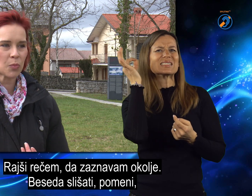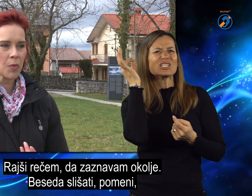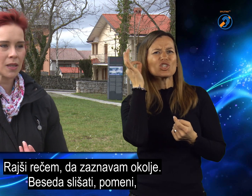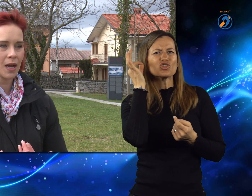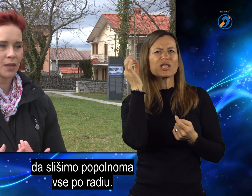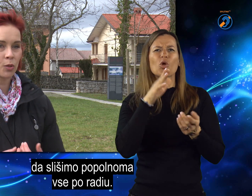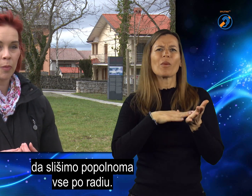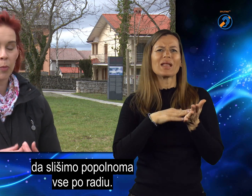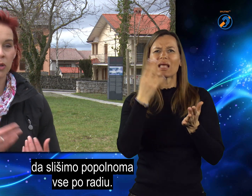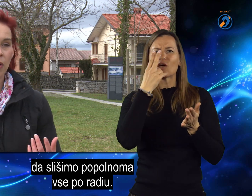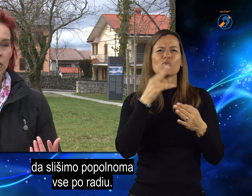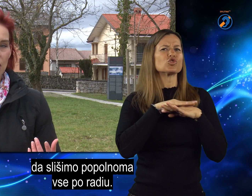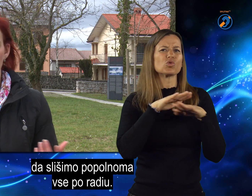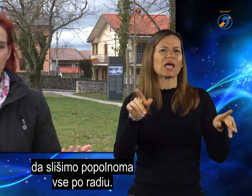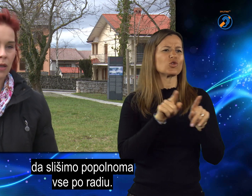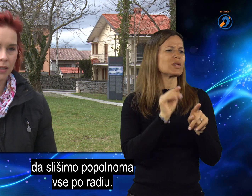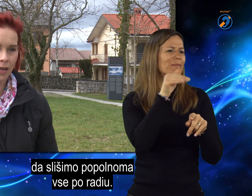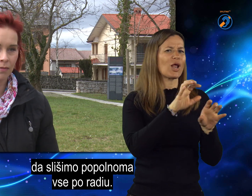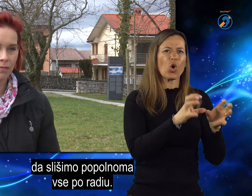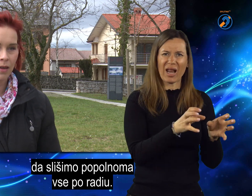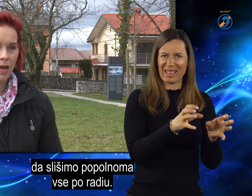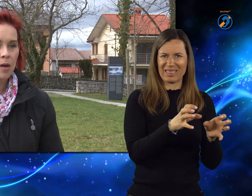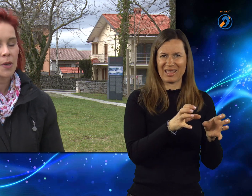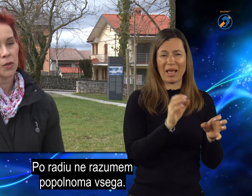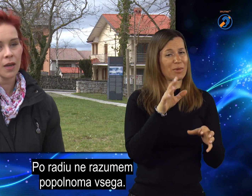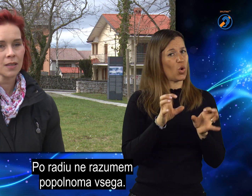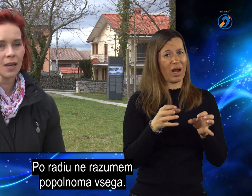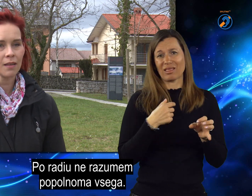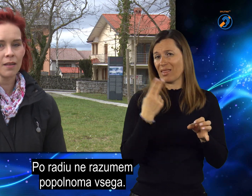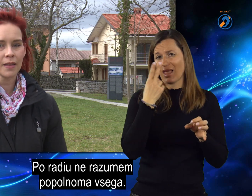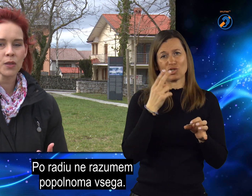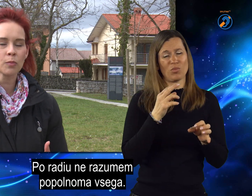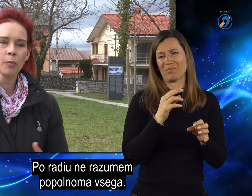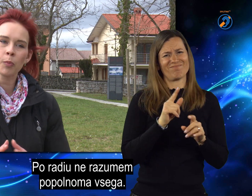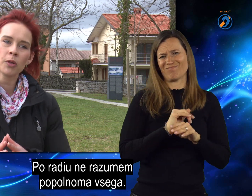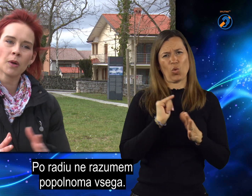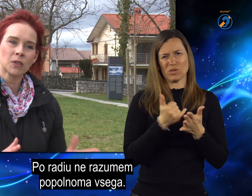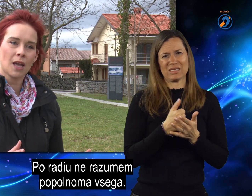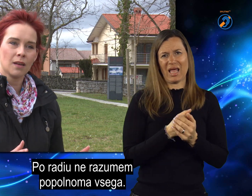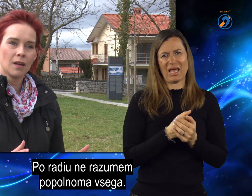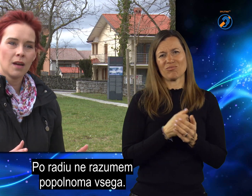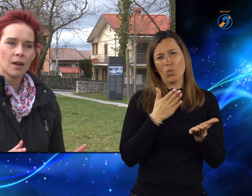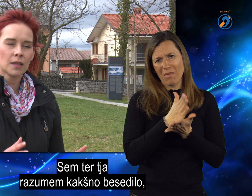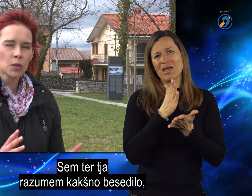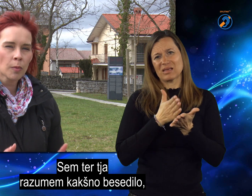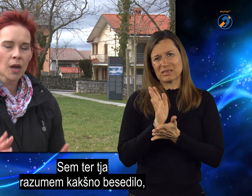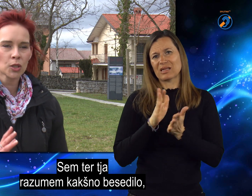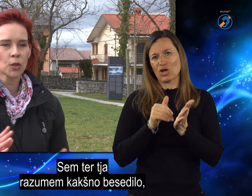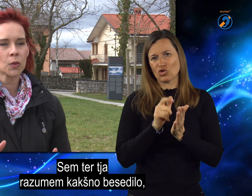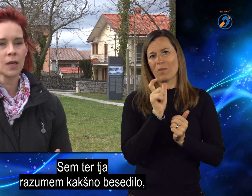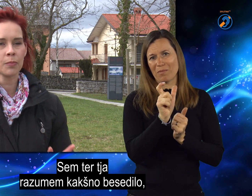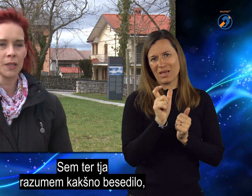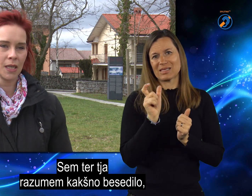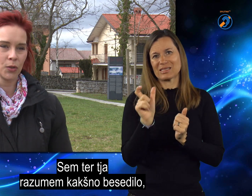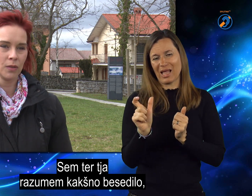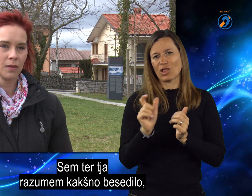slišati, to pomeni, da razumem popolnoma vse preko radia. Preko radia ne razumem popolnoma vse. Razumem, kakšno